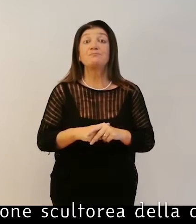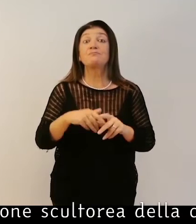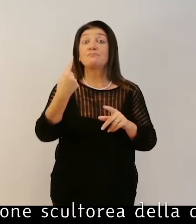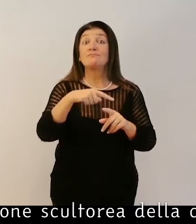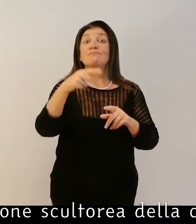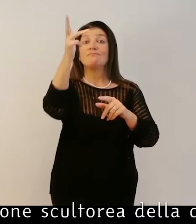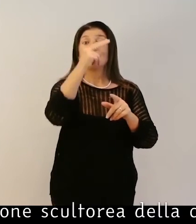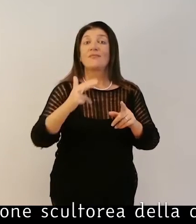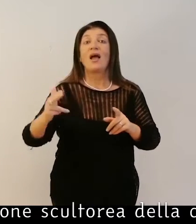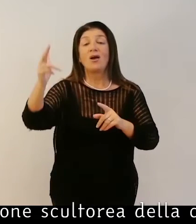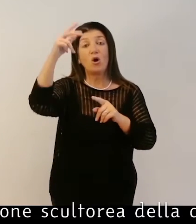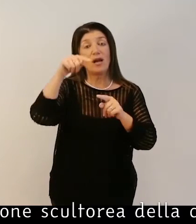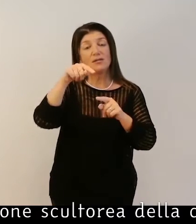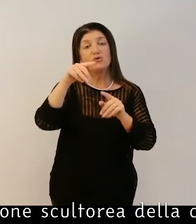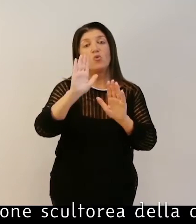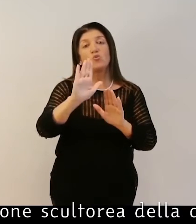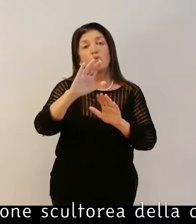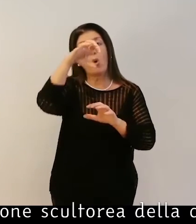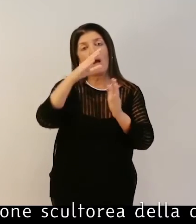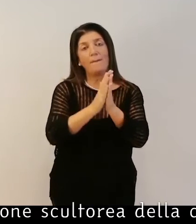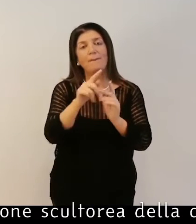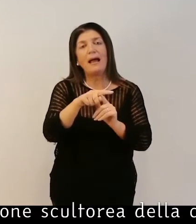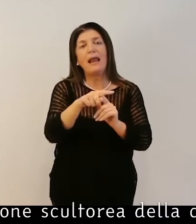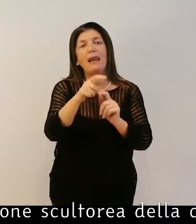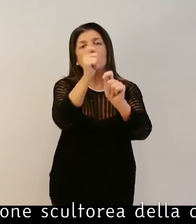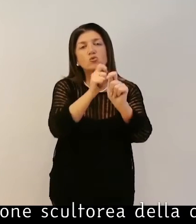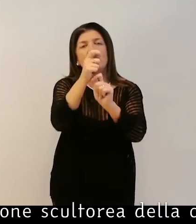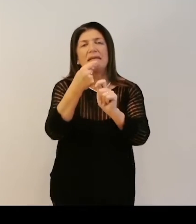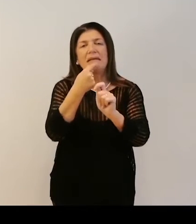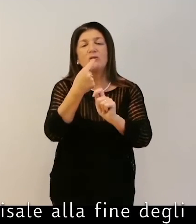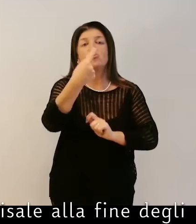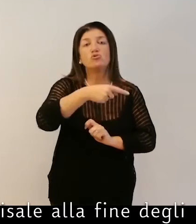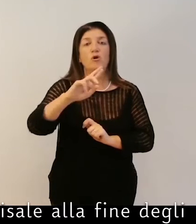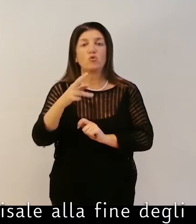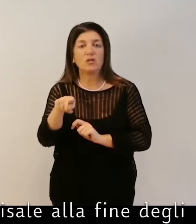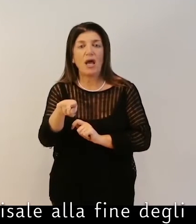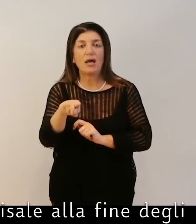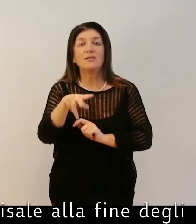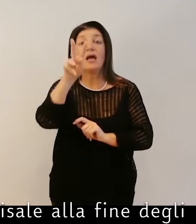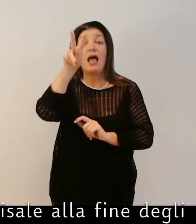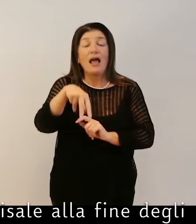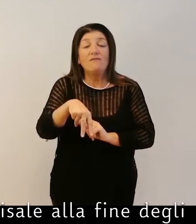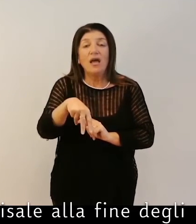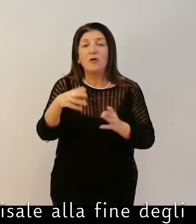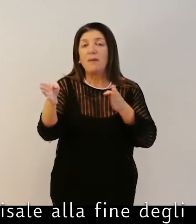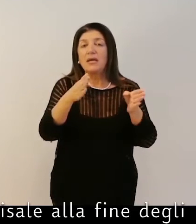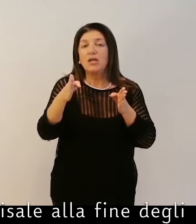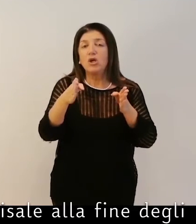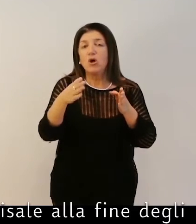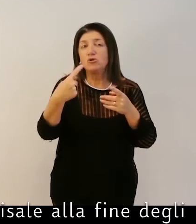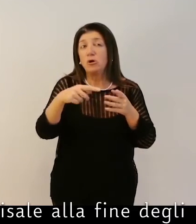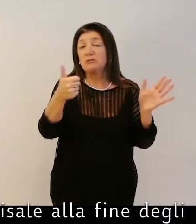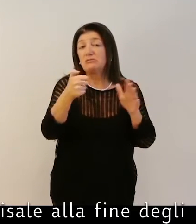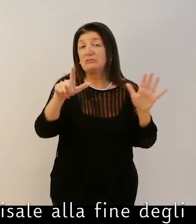La decorazione scultorea della cappella è di Giuseppe Rusnati e risale alla fine degli anni 70